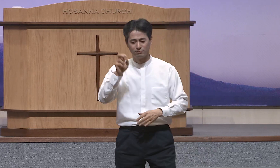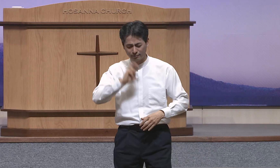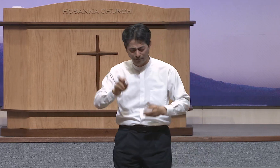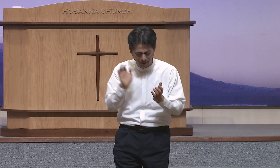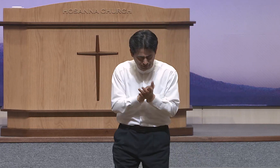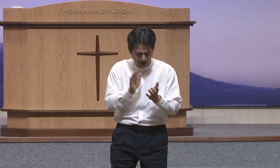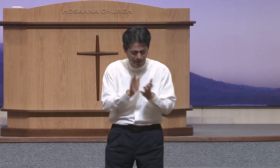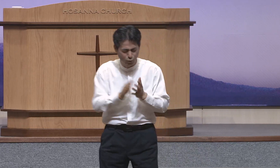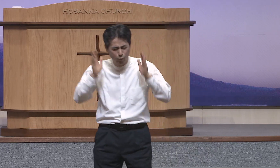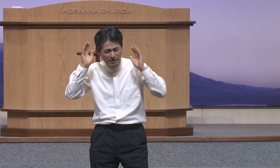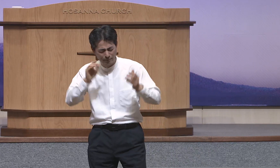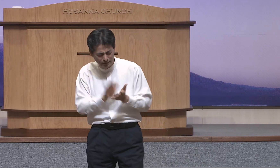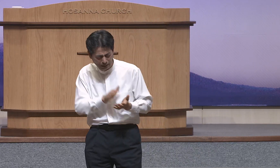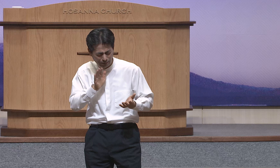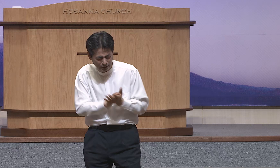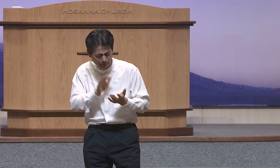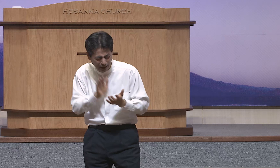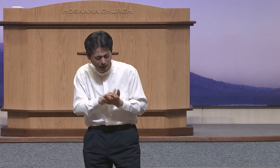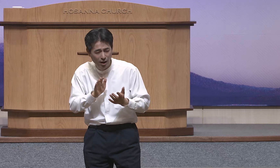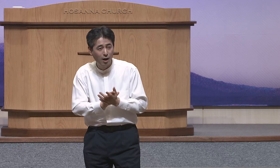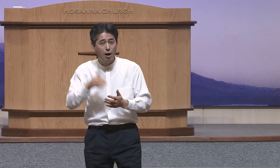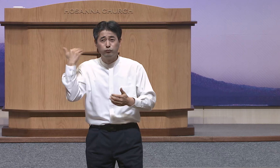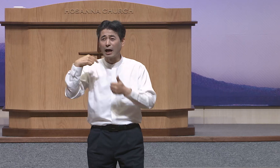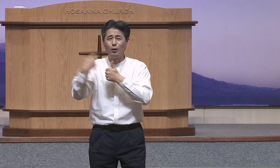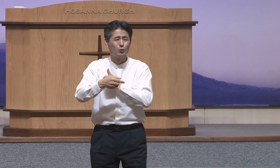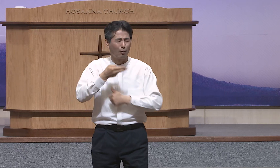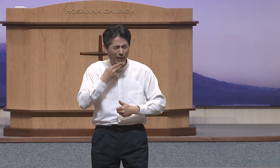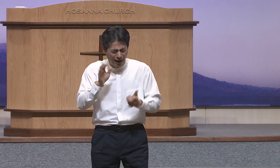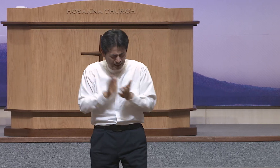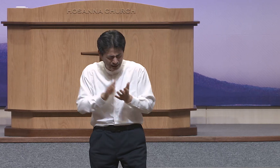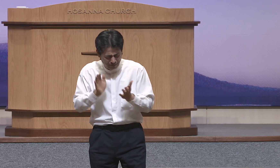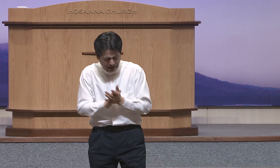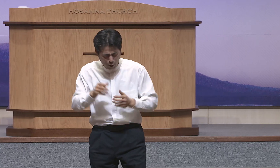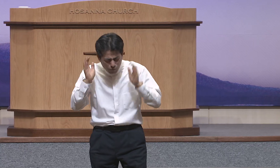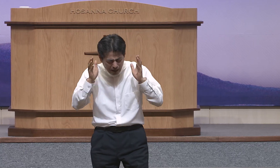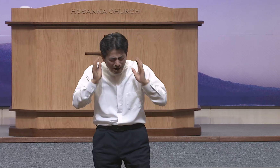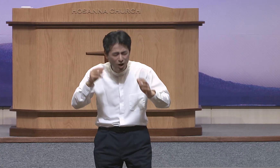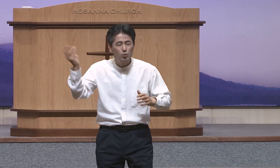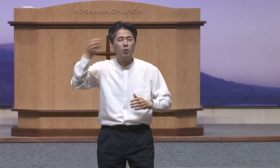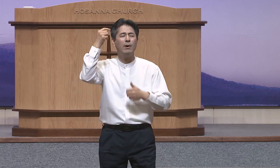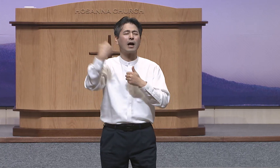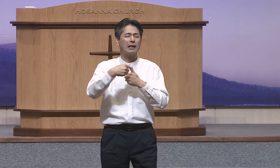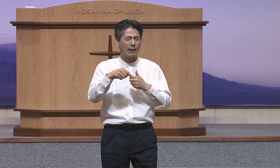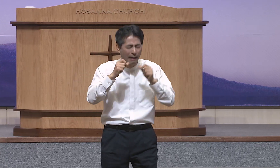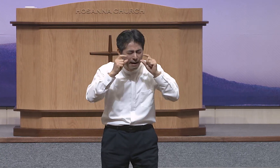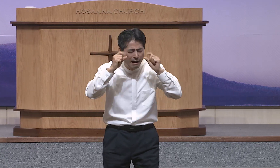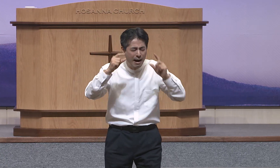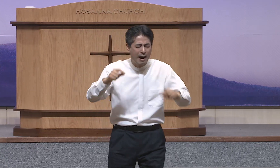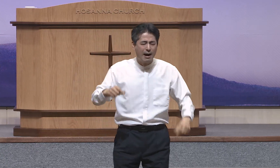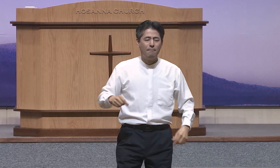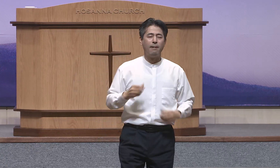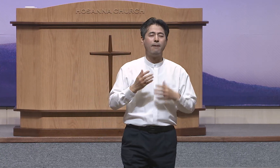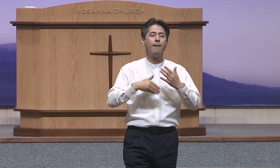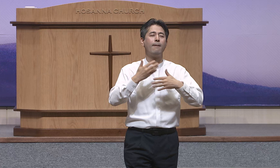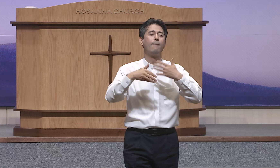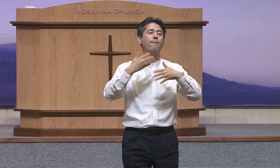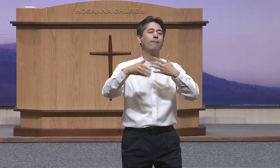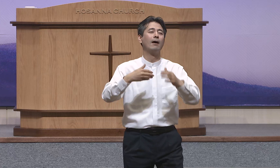그때부터 그 찬양에 빠져서 박자를 열심히 공부해서 누가 가르쳐주지도 않았는데 열심히 공부를 해서